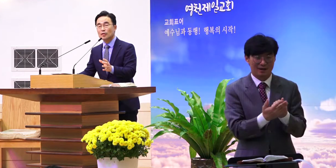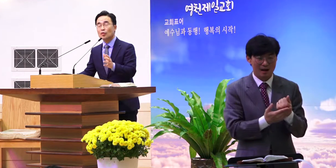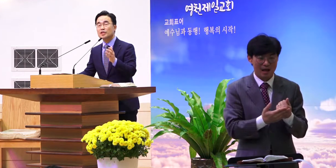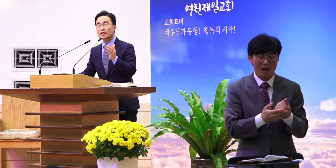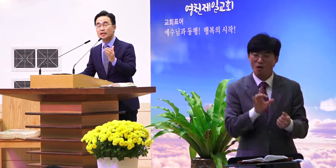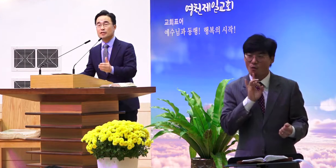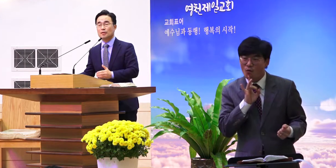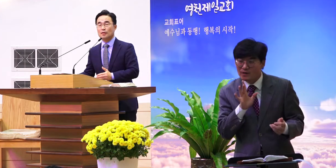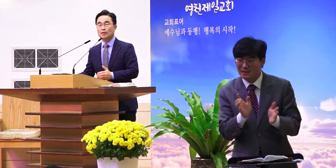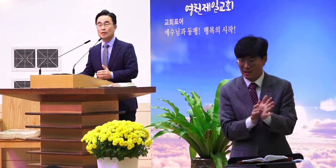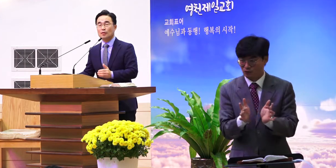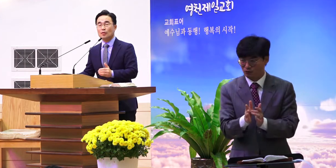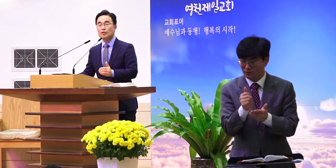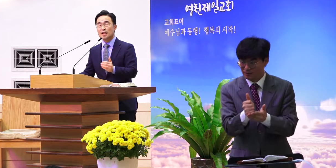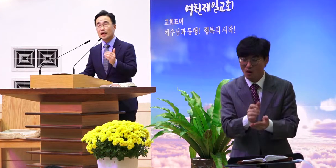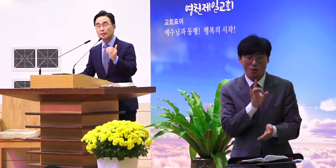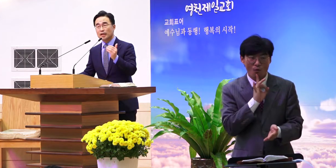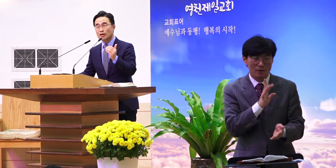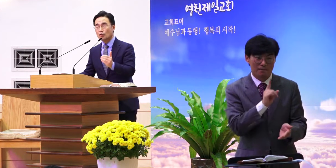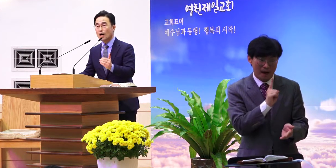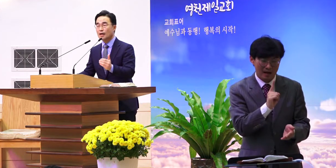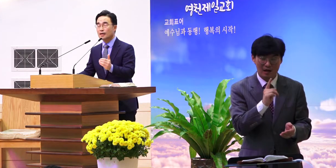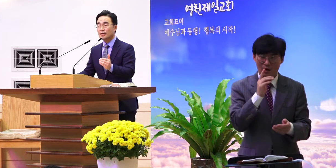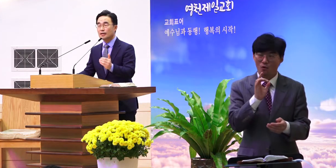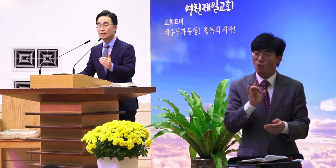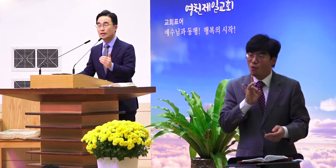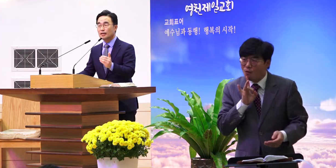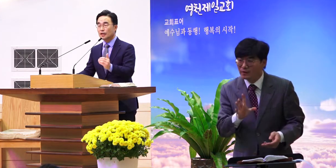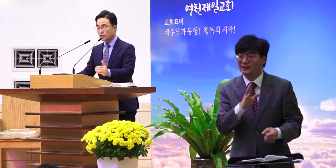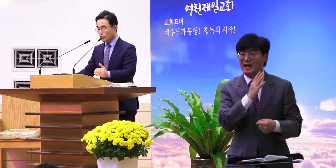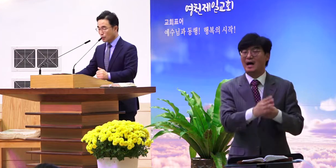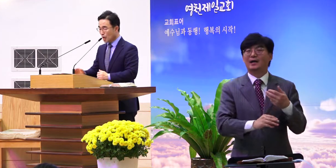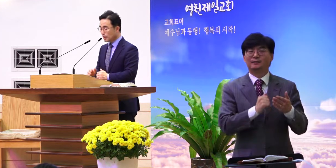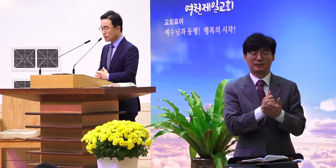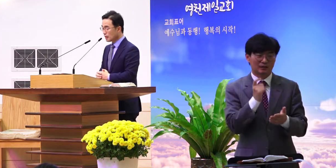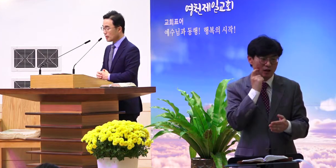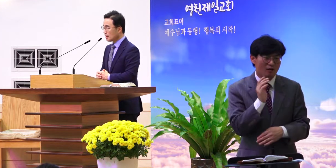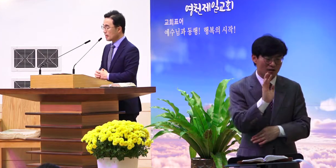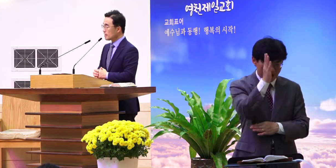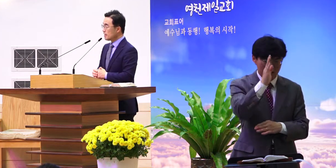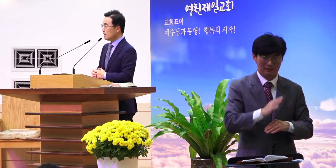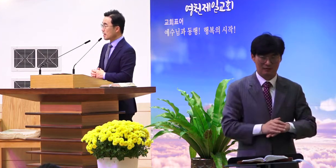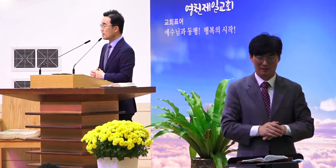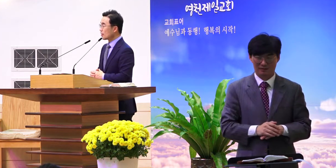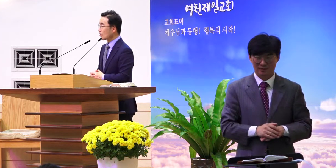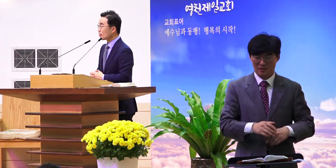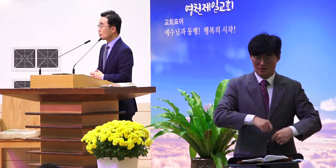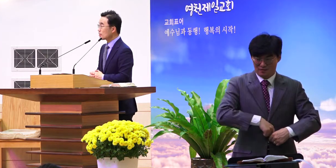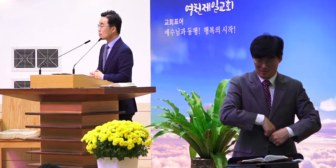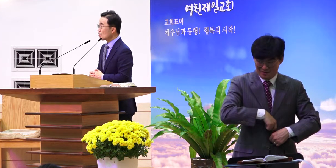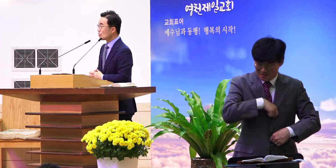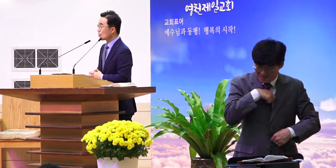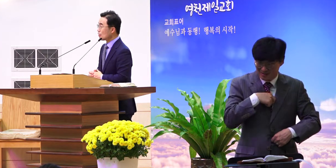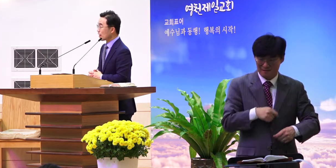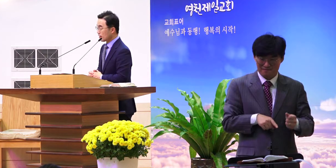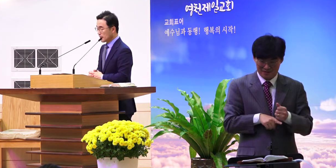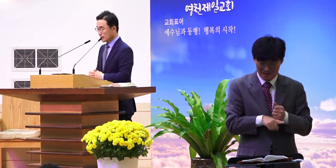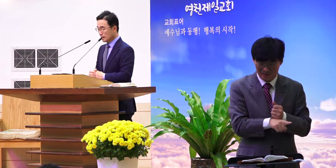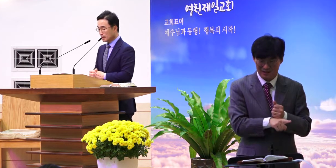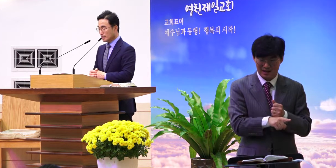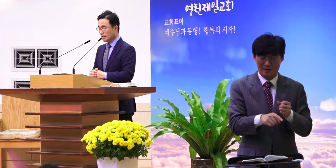말씀, 오직 그리스도, 오직 하나님께 영광, 이것을 선포하면서 진리의 길을 걸었던